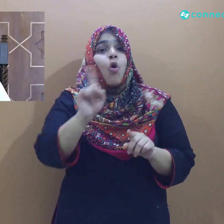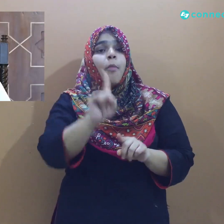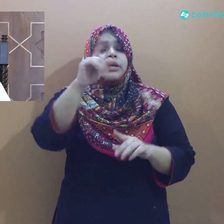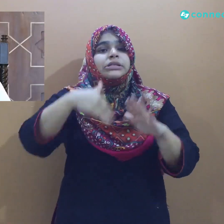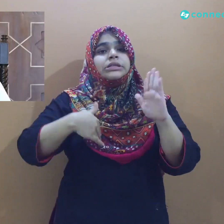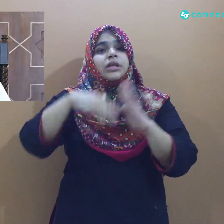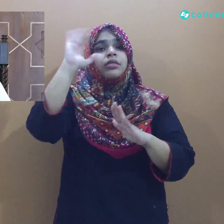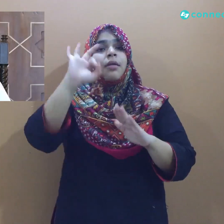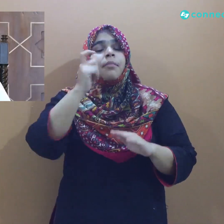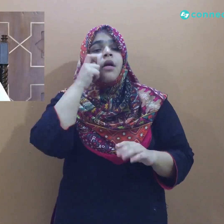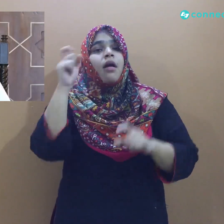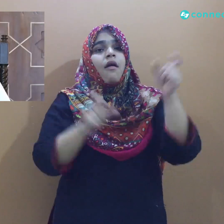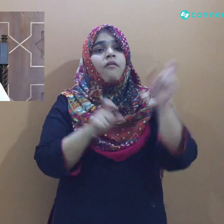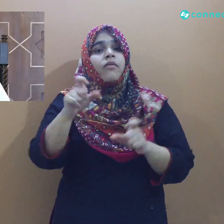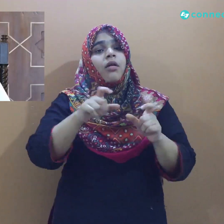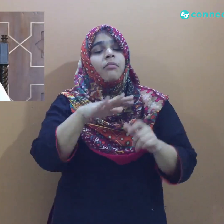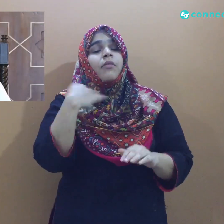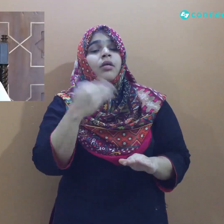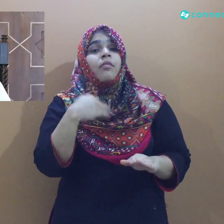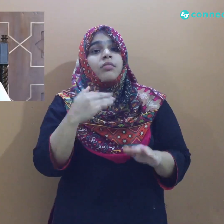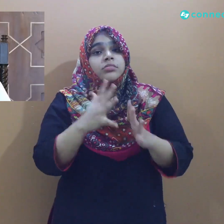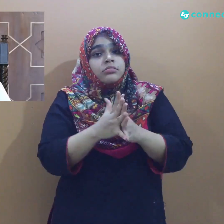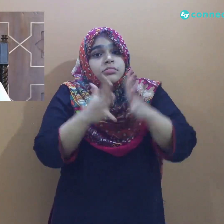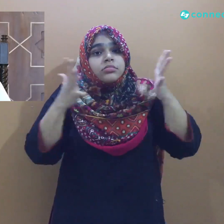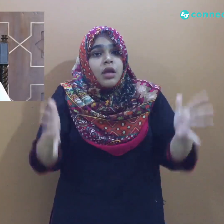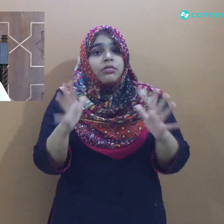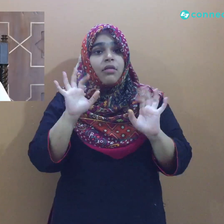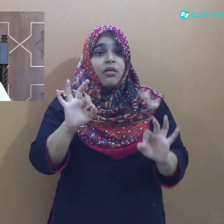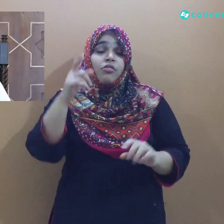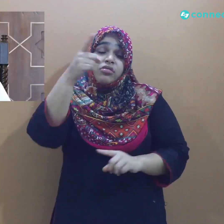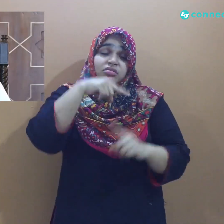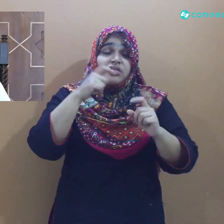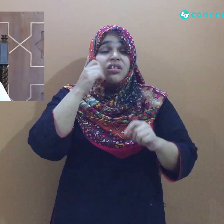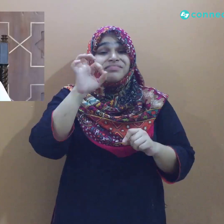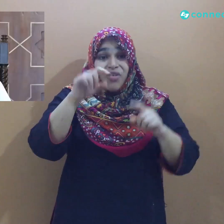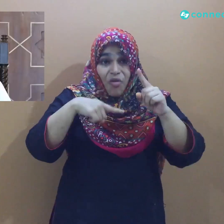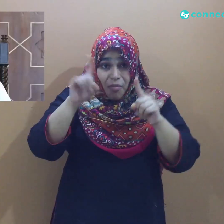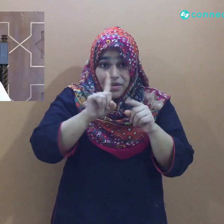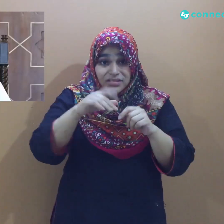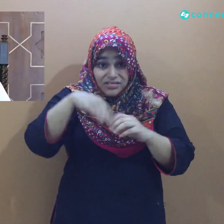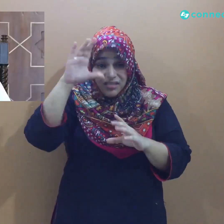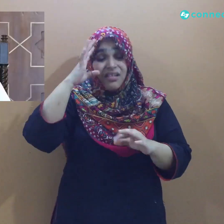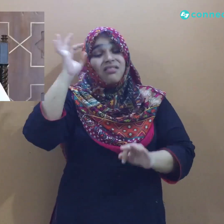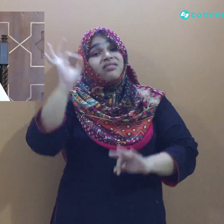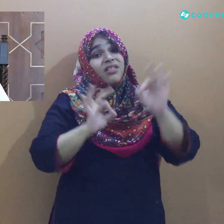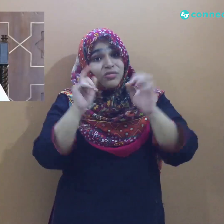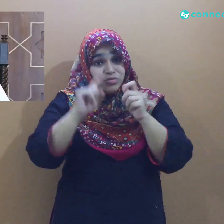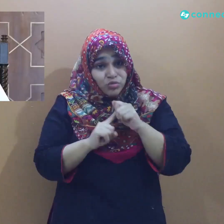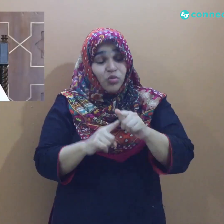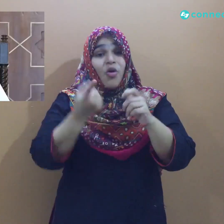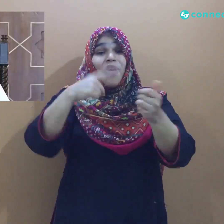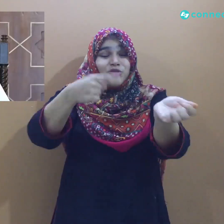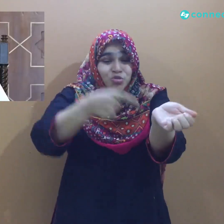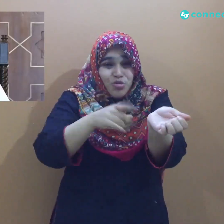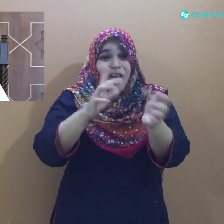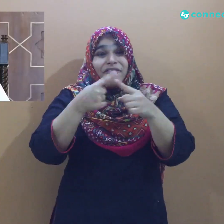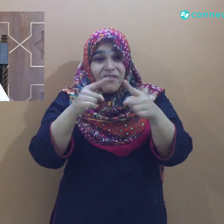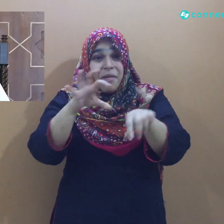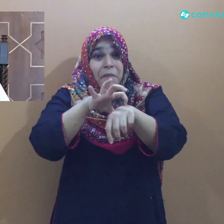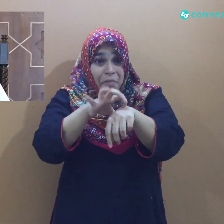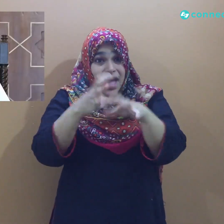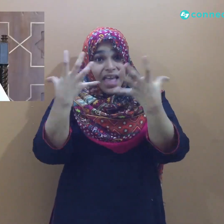سے زیادہ کی عمر کے ہیں، تو وہ لوگ خاص طور پر اس بات کا احتیاط کریں۔ جن کو ڈائبٹیز وغیرہ ہے ان کو یہ